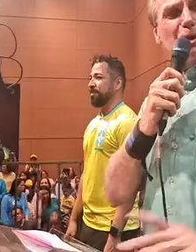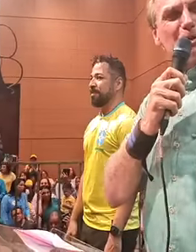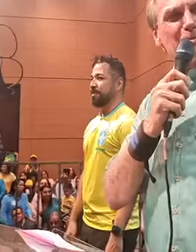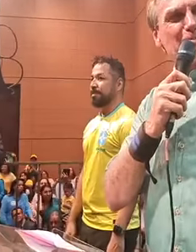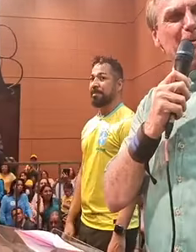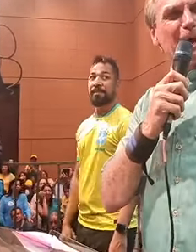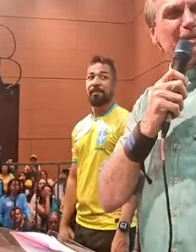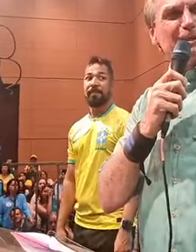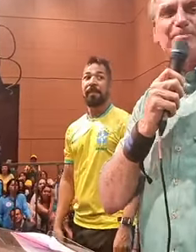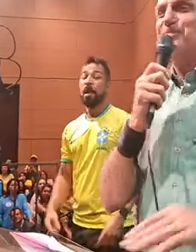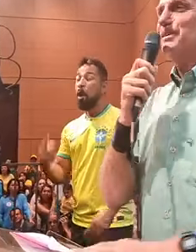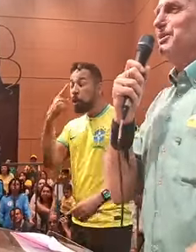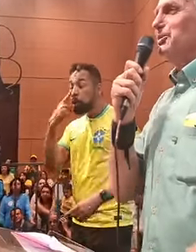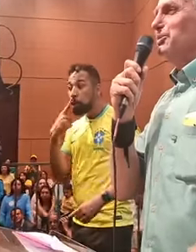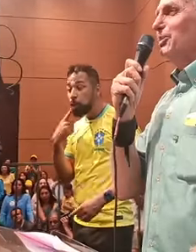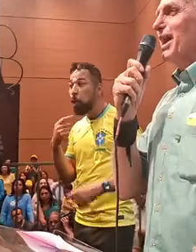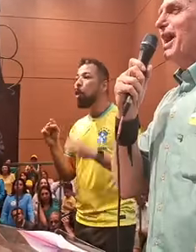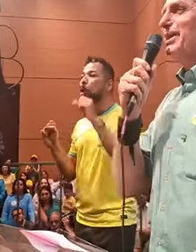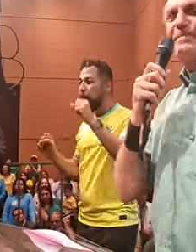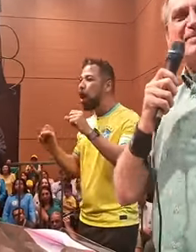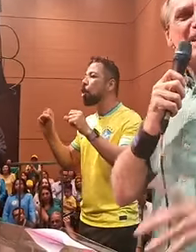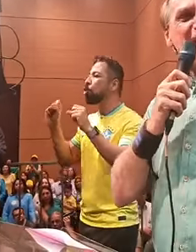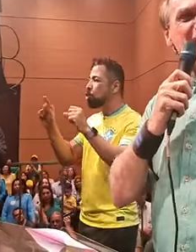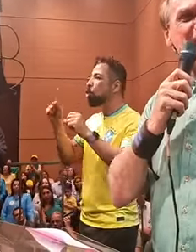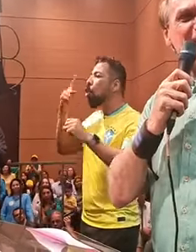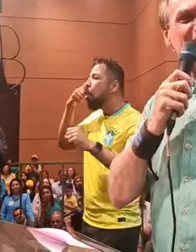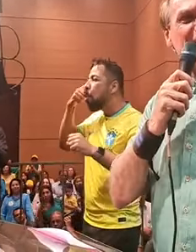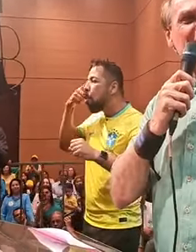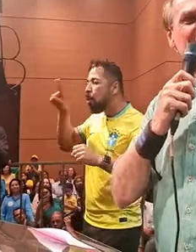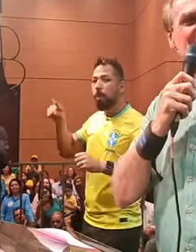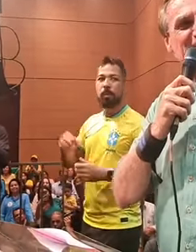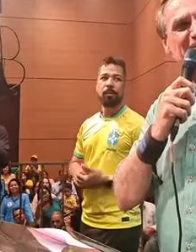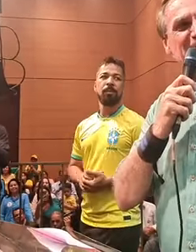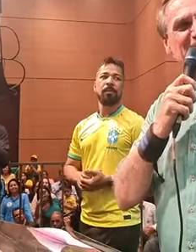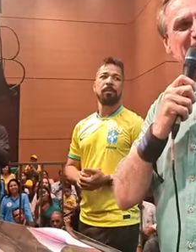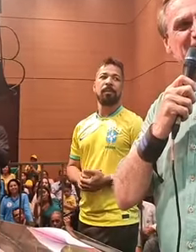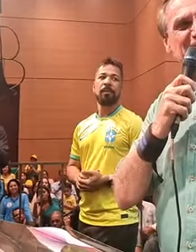O choro pode curar.